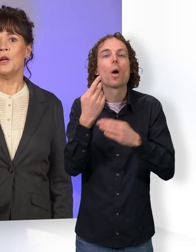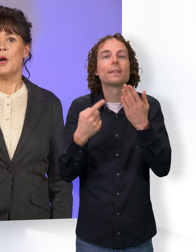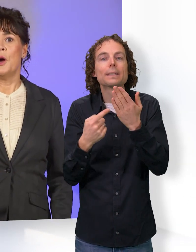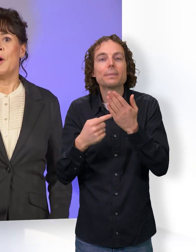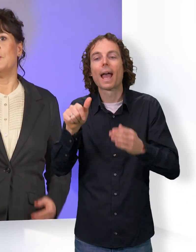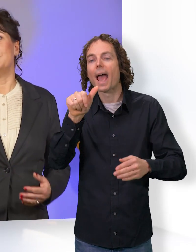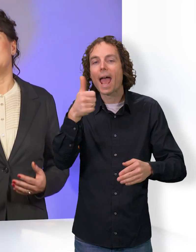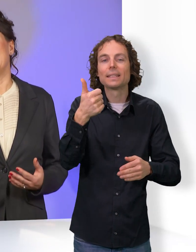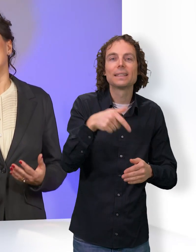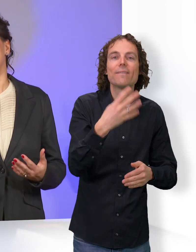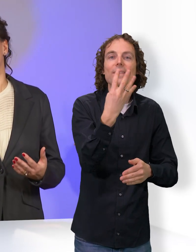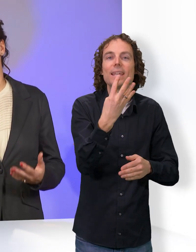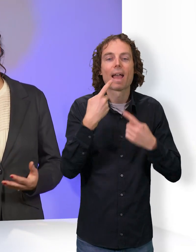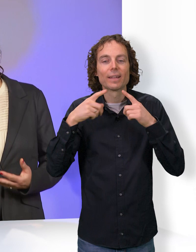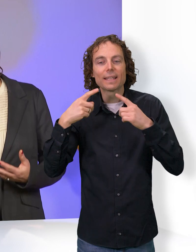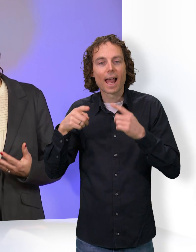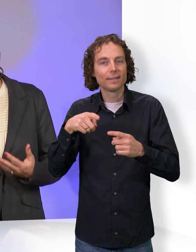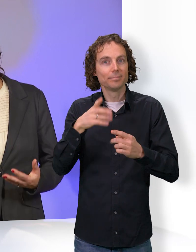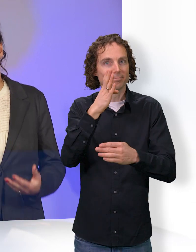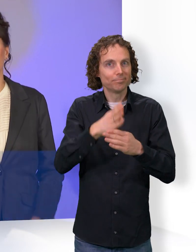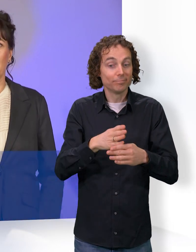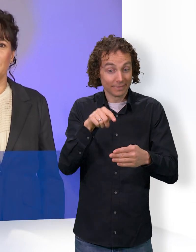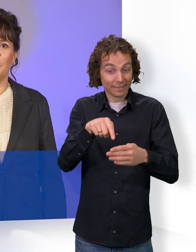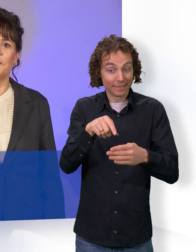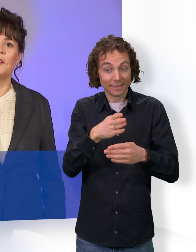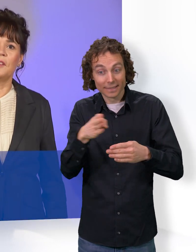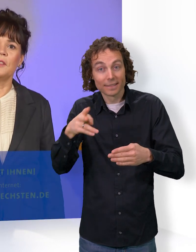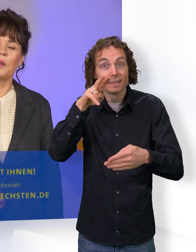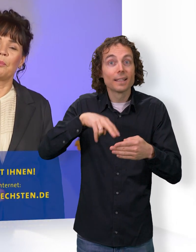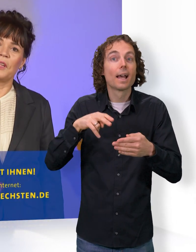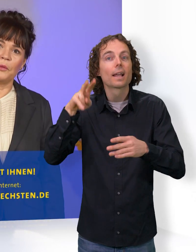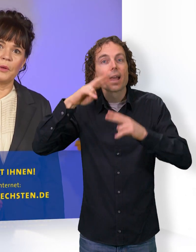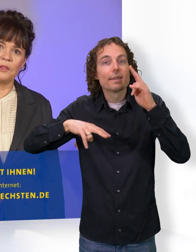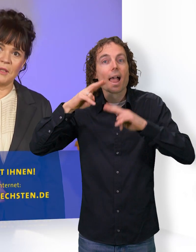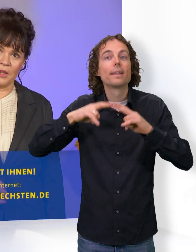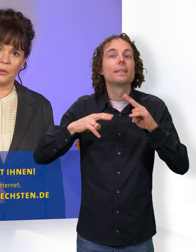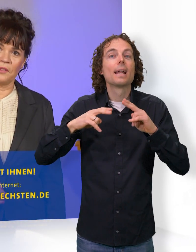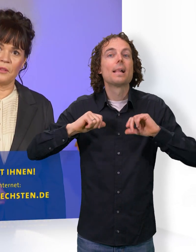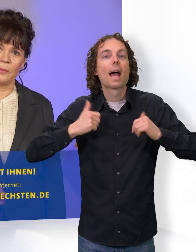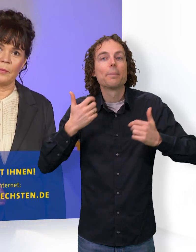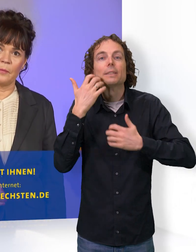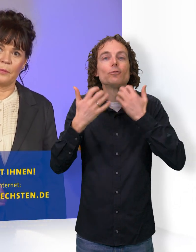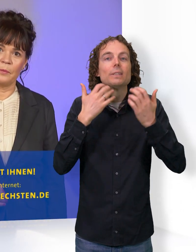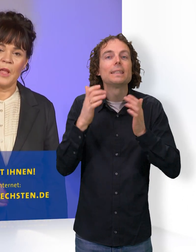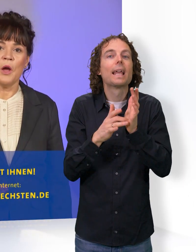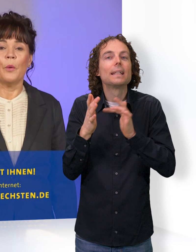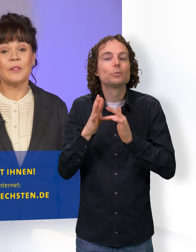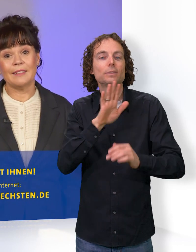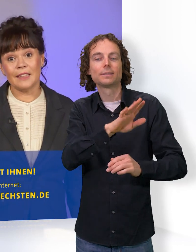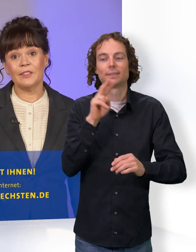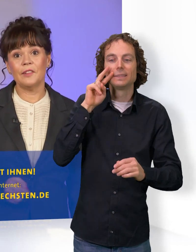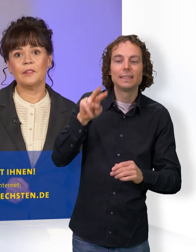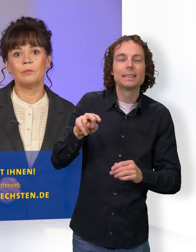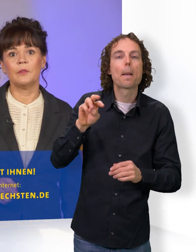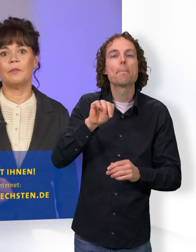Evangelien und Sie lernen die Lebensgeschichte von Jesus kennen, aus der Sicht des Jüngers Matthäus. Und